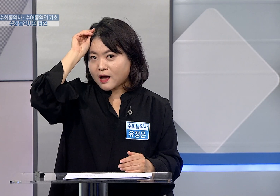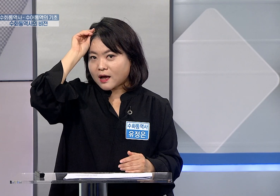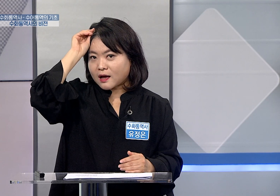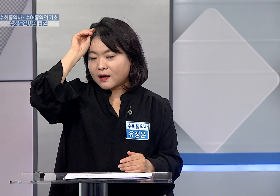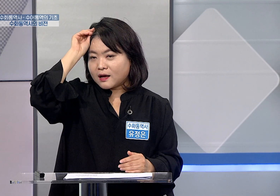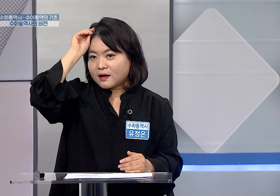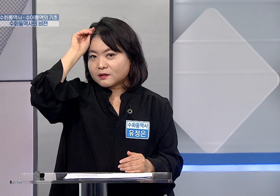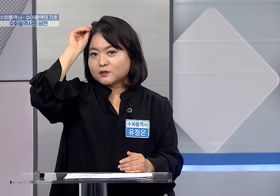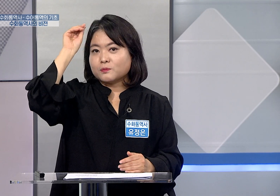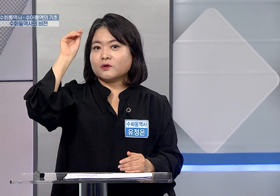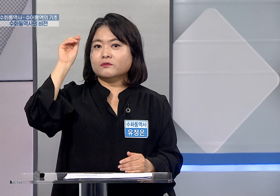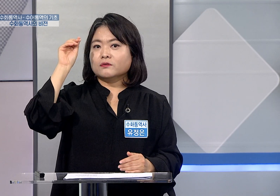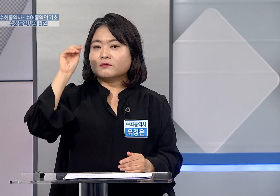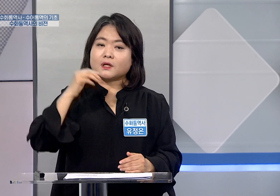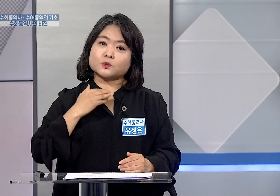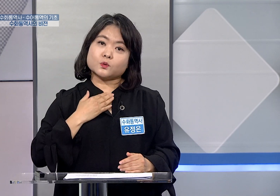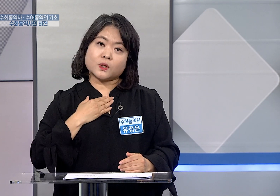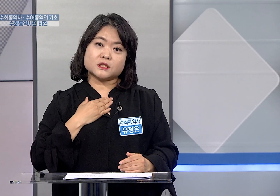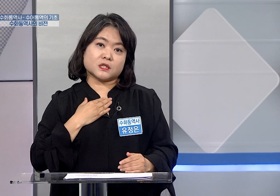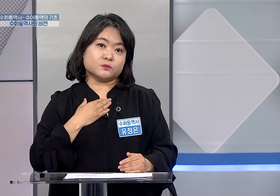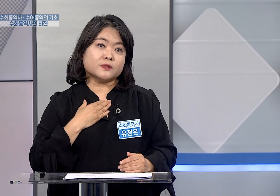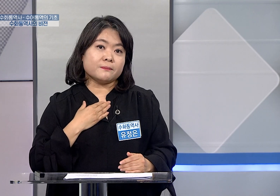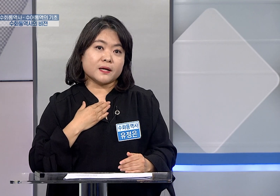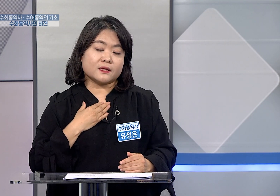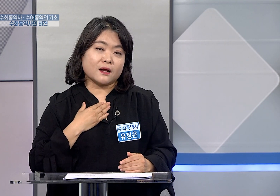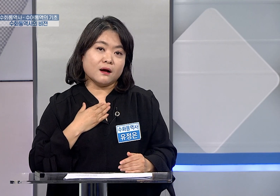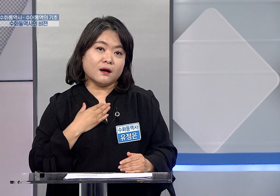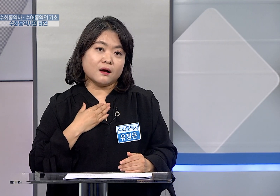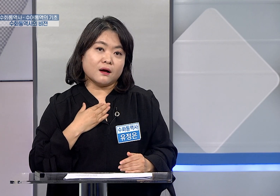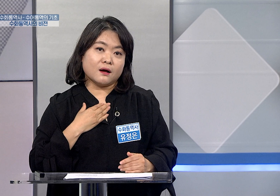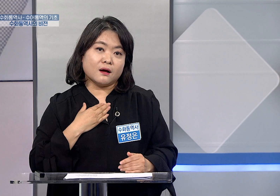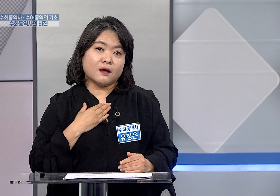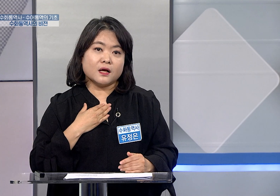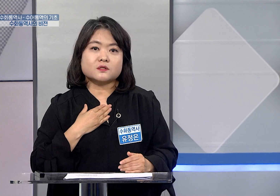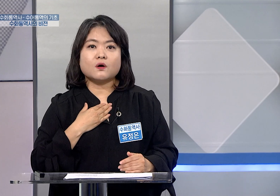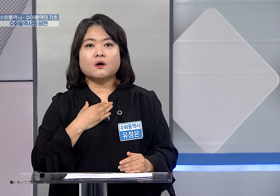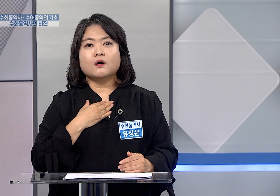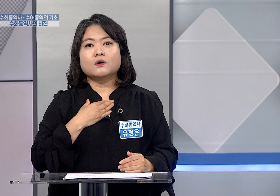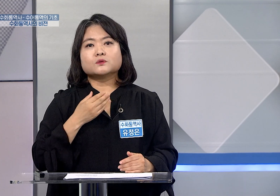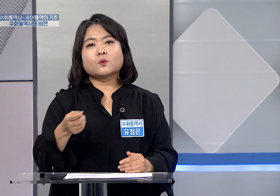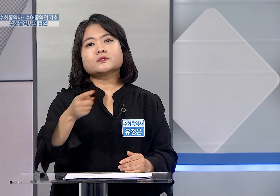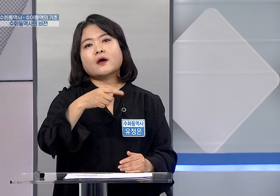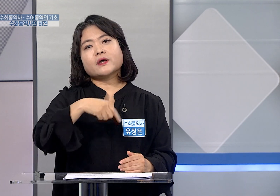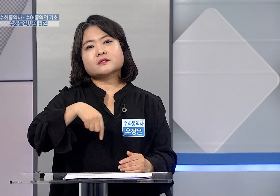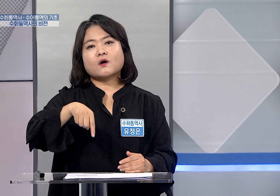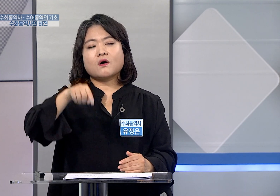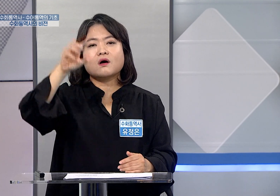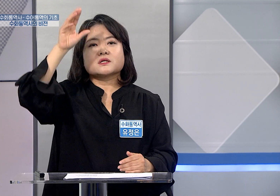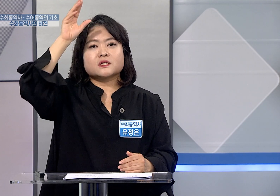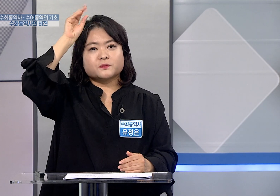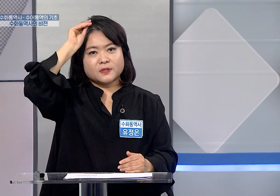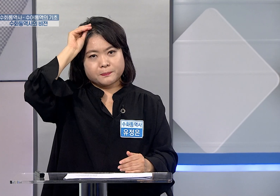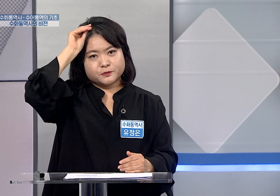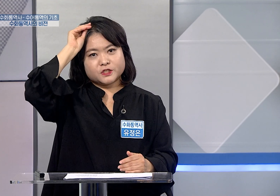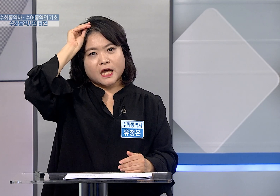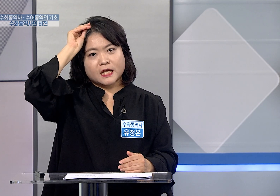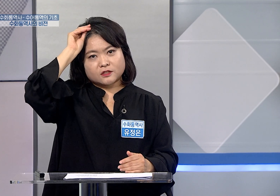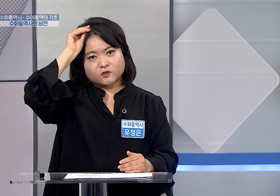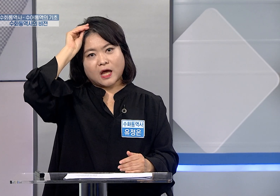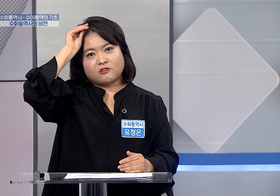이해되는구나. 그러면 나도 똑같이 기분 나빠야 되나? 해서 농사회에서 기분 나쁘지 않았던